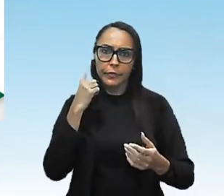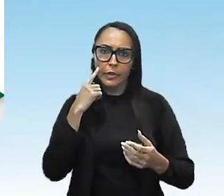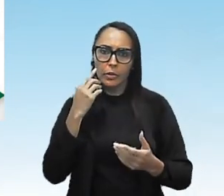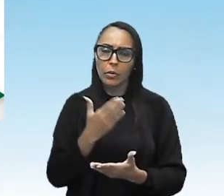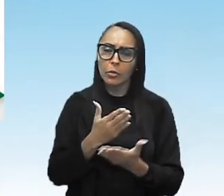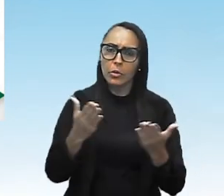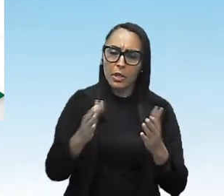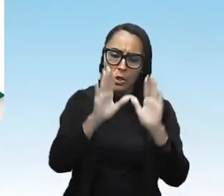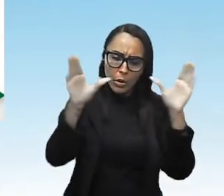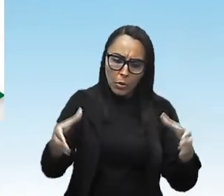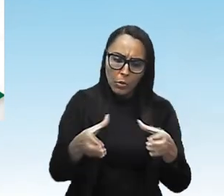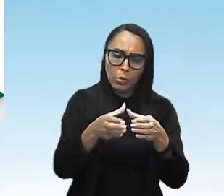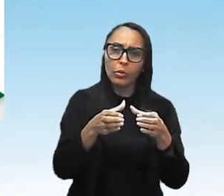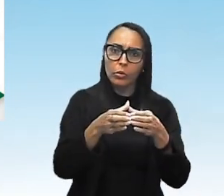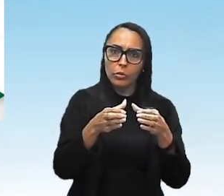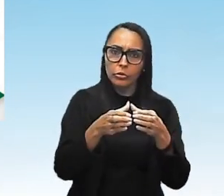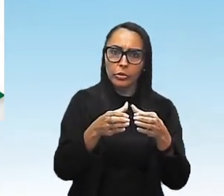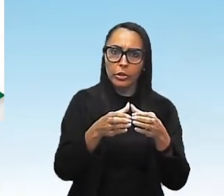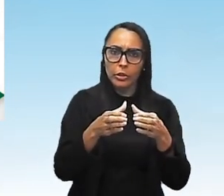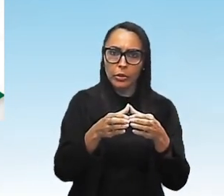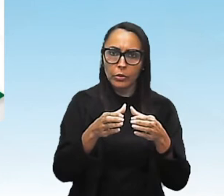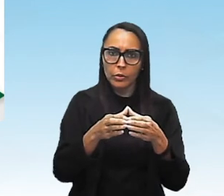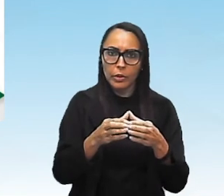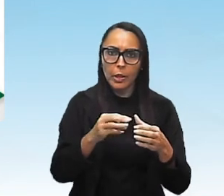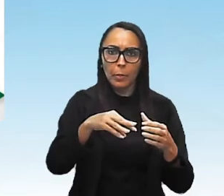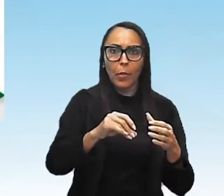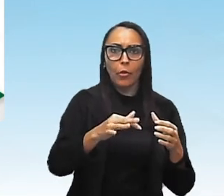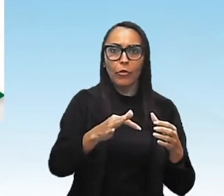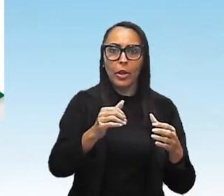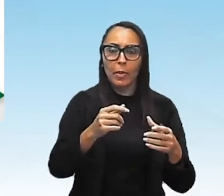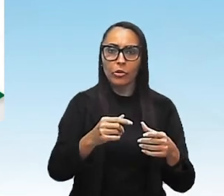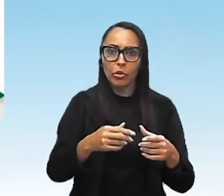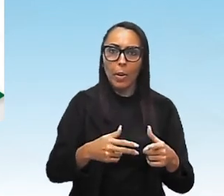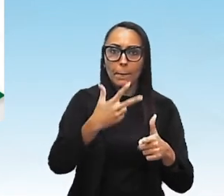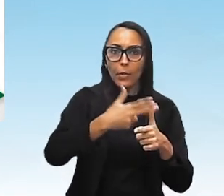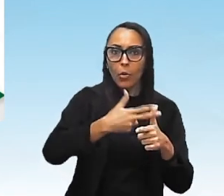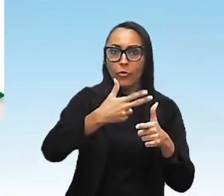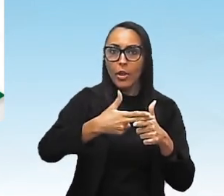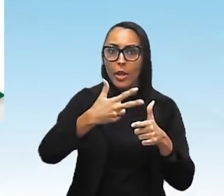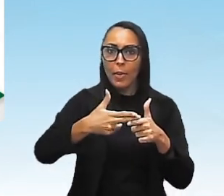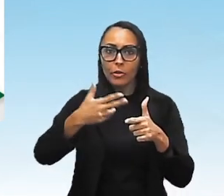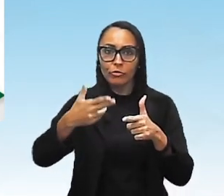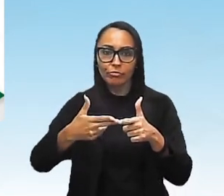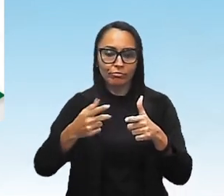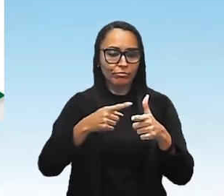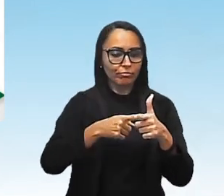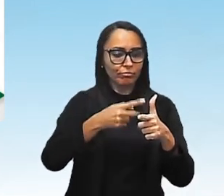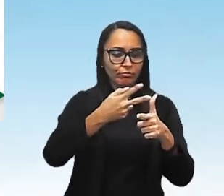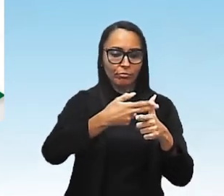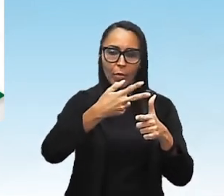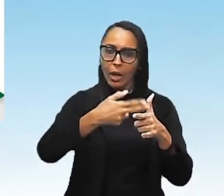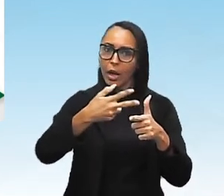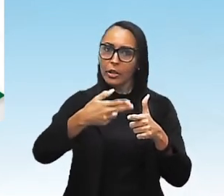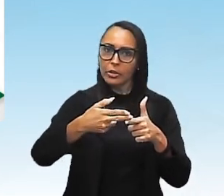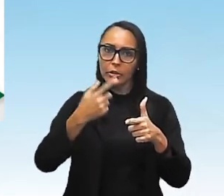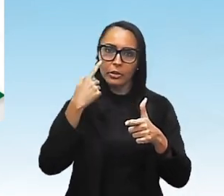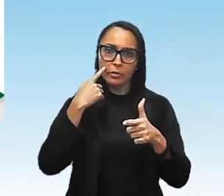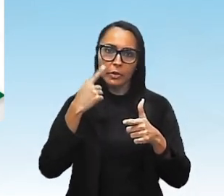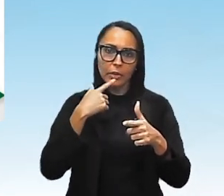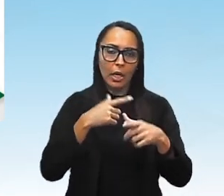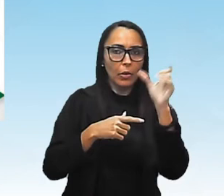conjunto de morfemas. Mas o que são morfemas? São as partes da palavra: raiz,